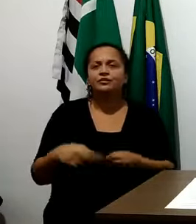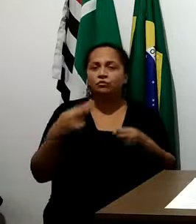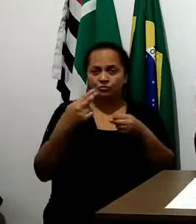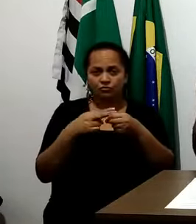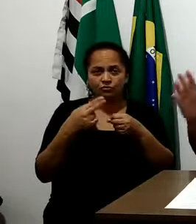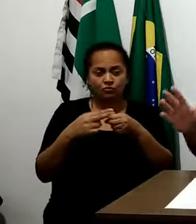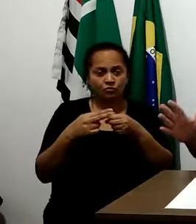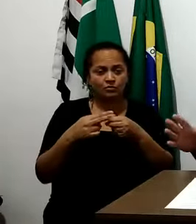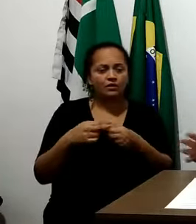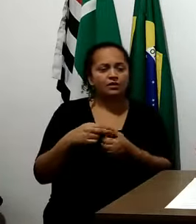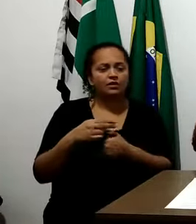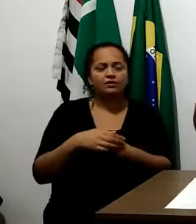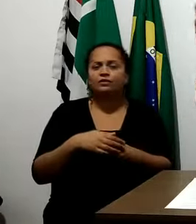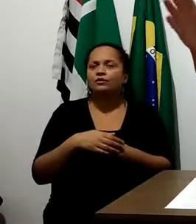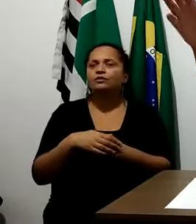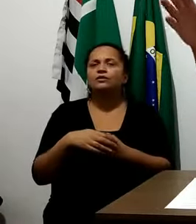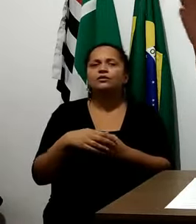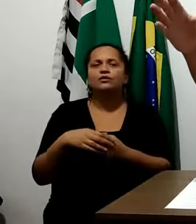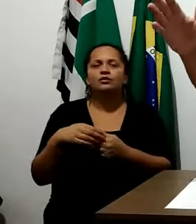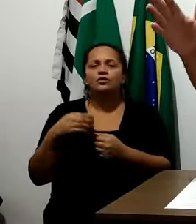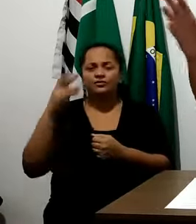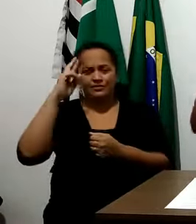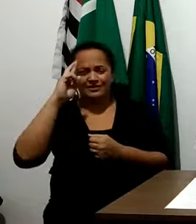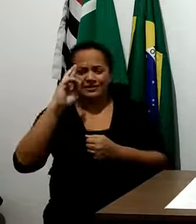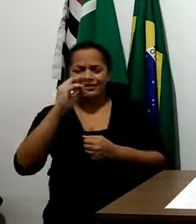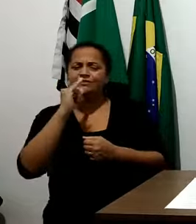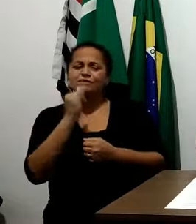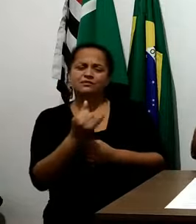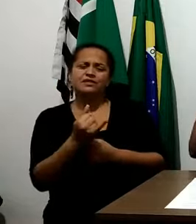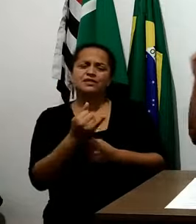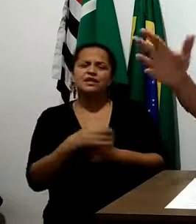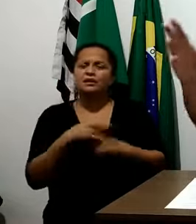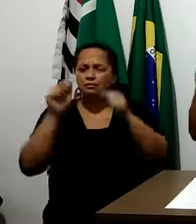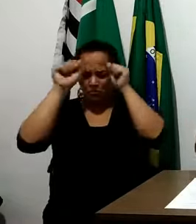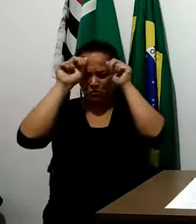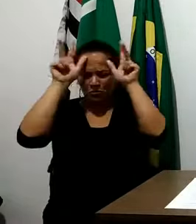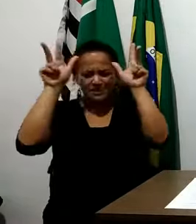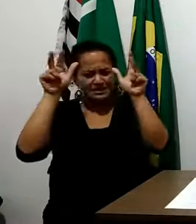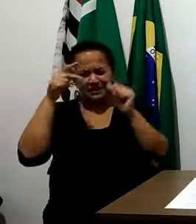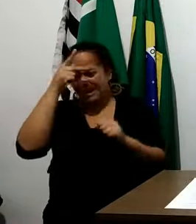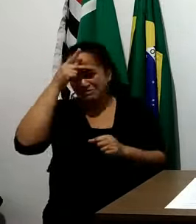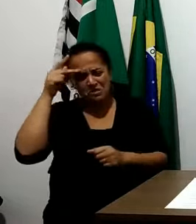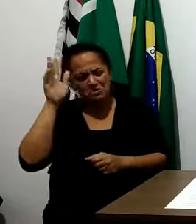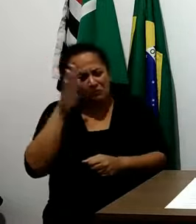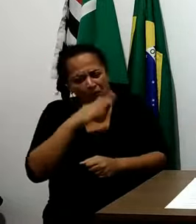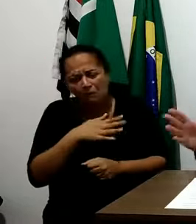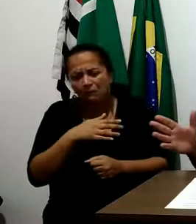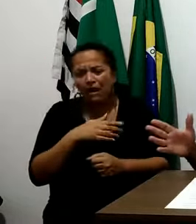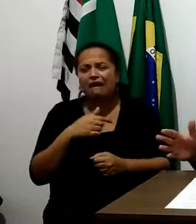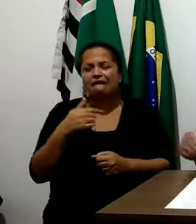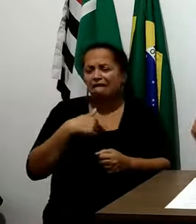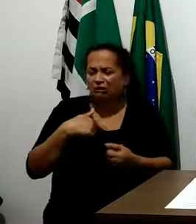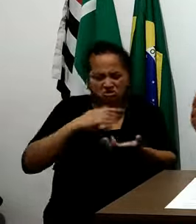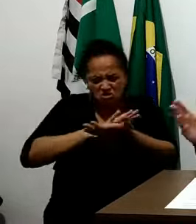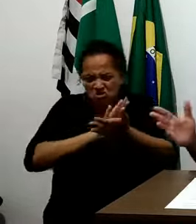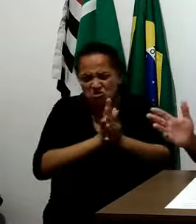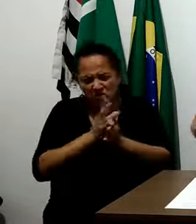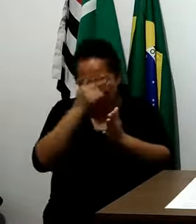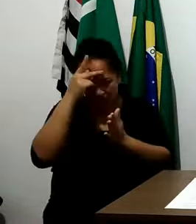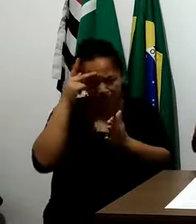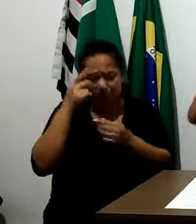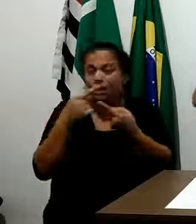assim: Moisés, até quando esse povo vai me provocar? Deixa que eu destrua esse povo. Moisés fala assim: